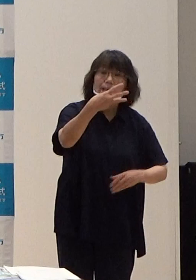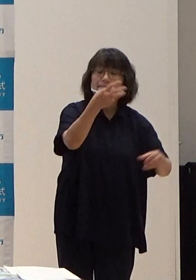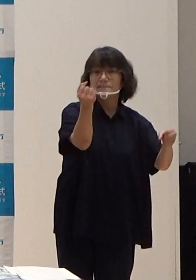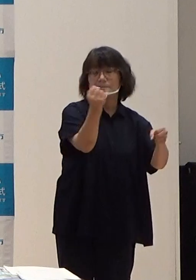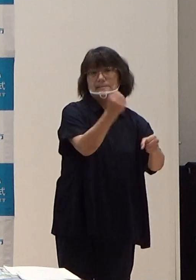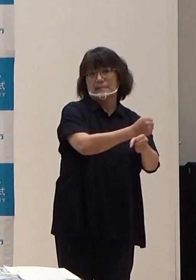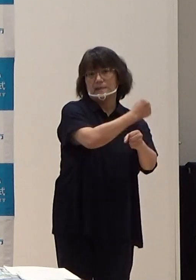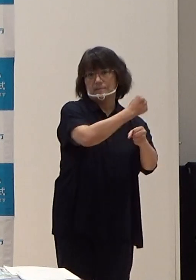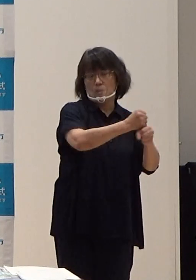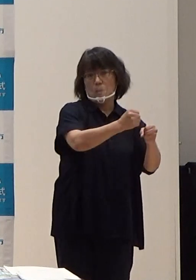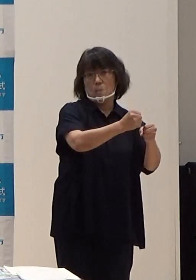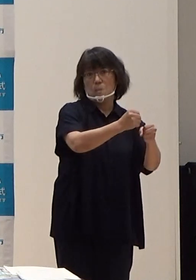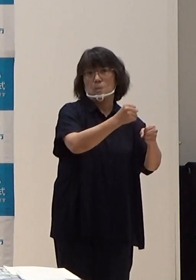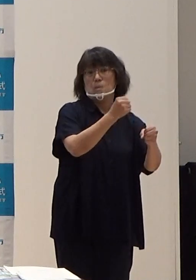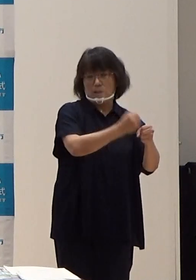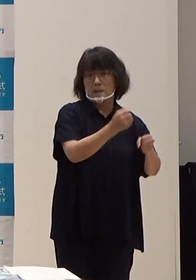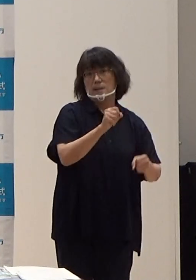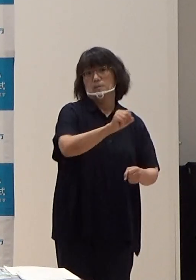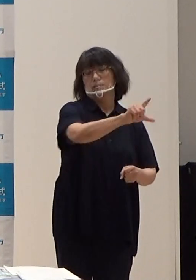田市さんよりも